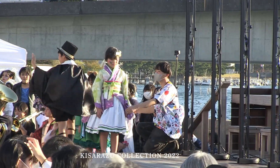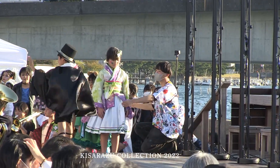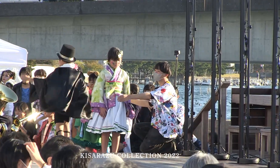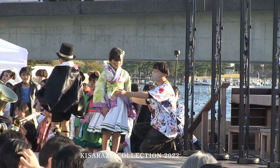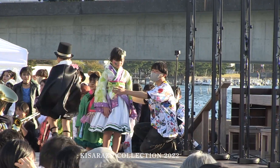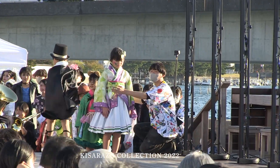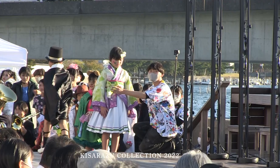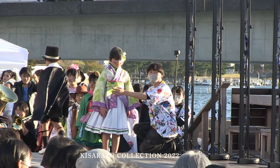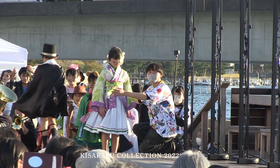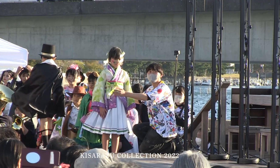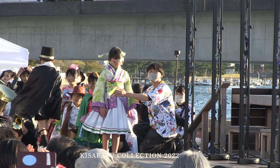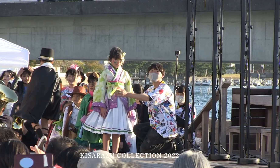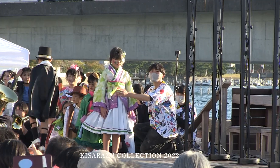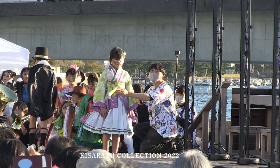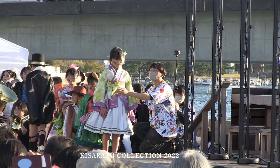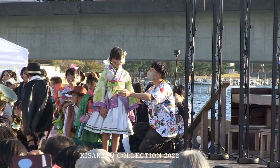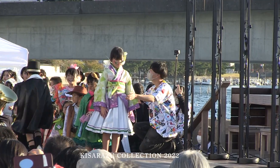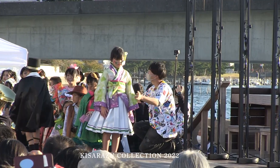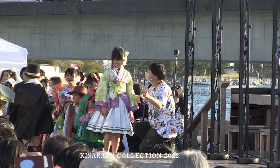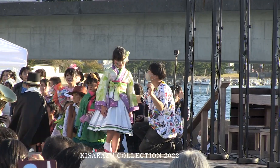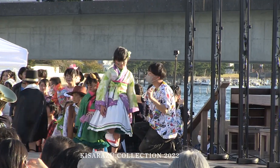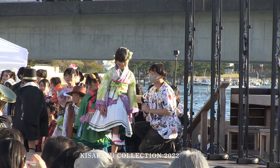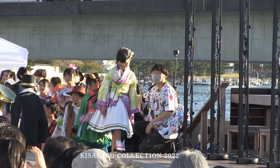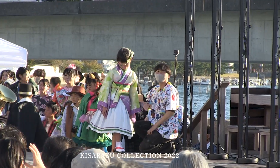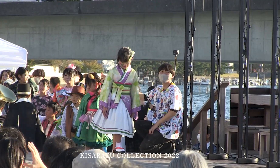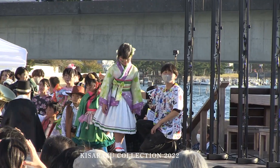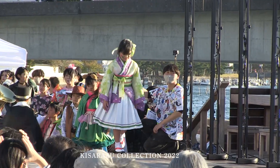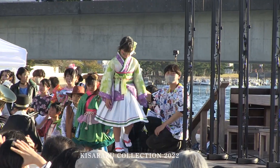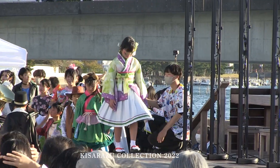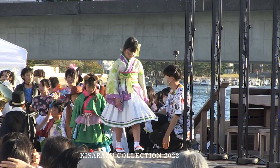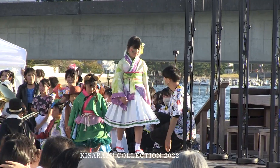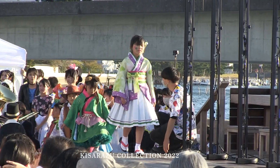宗太郎くん、ありがとうございました。